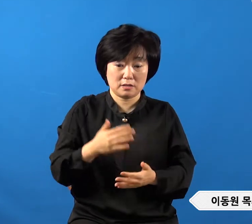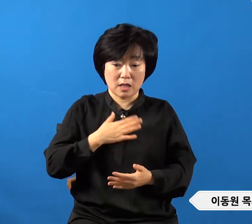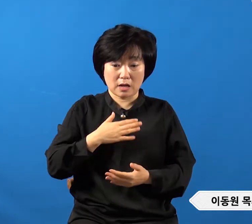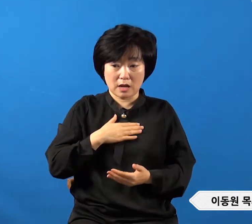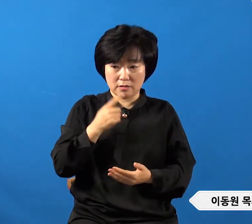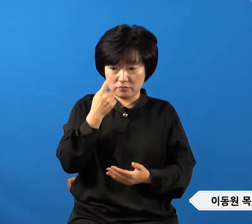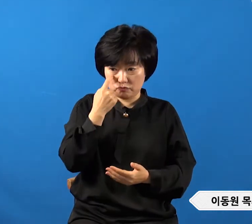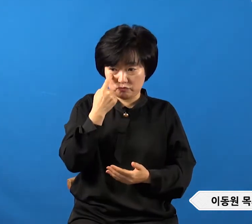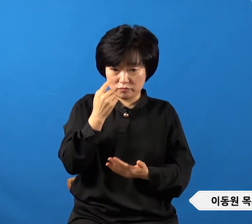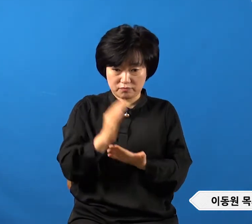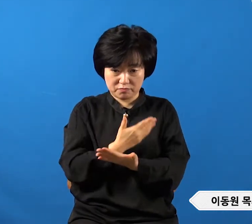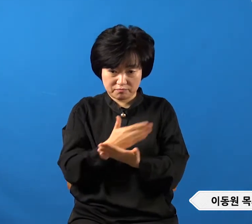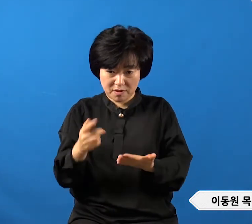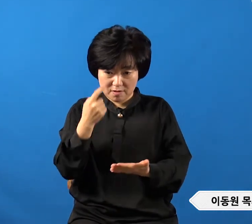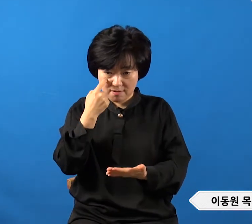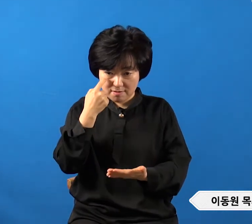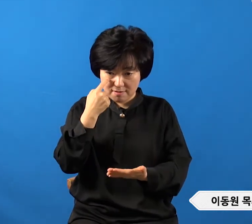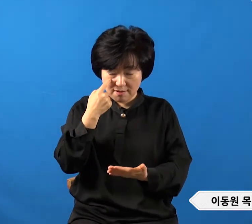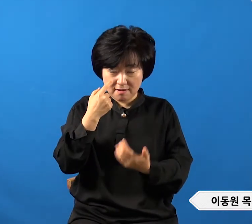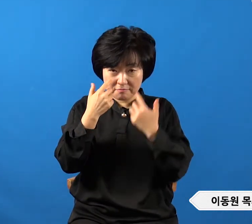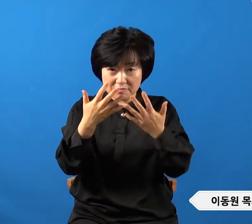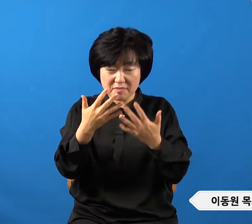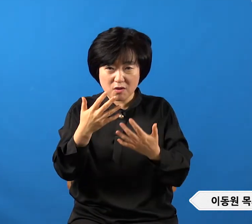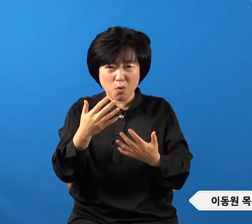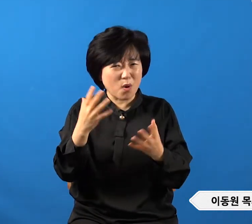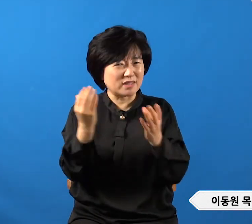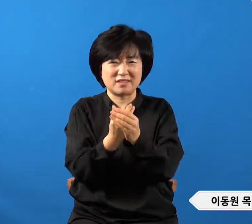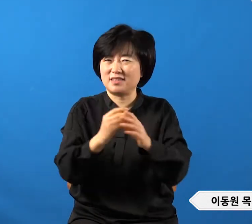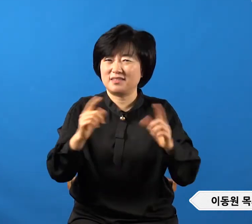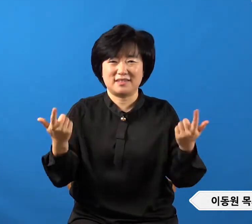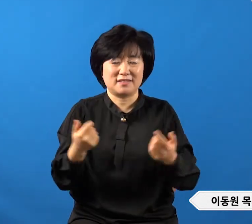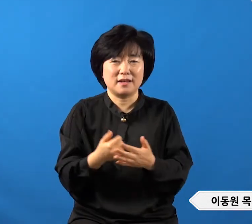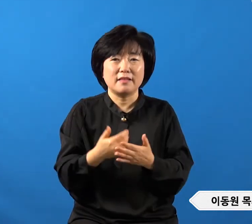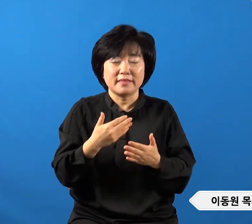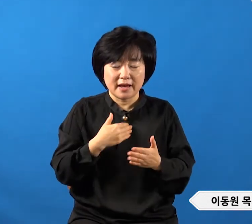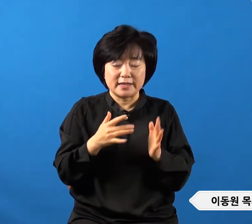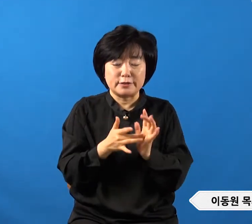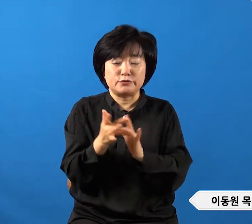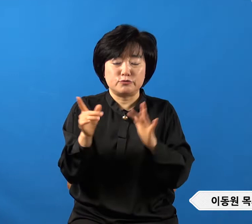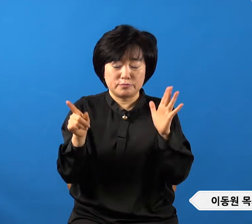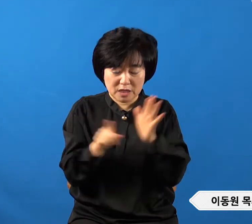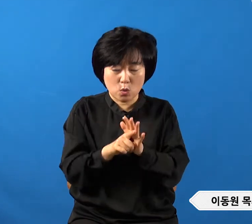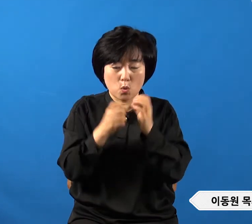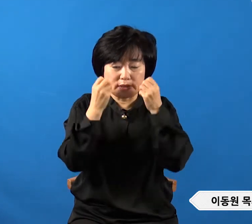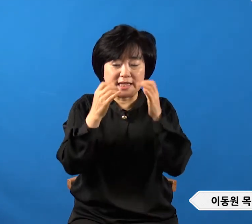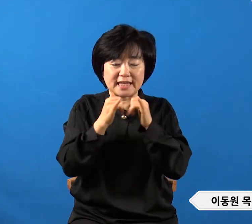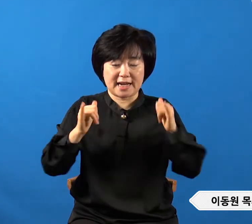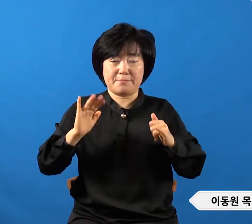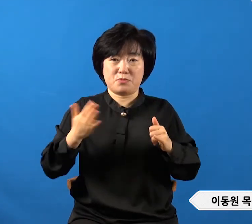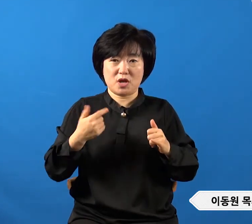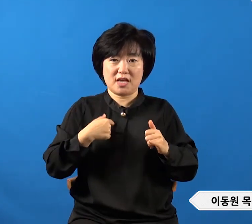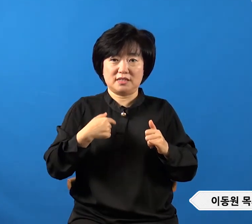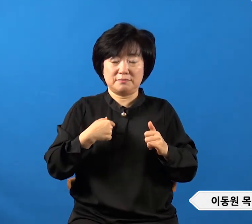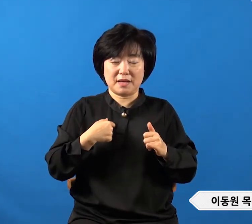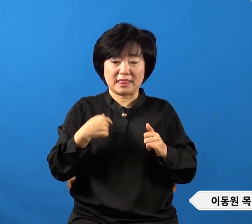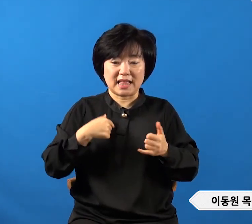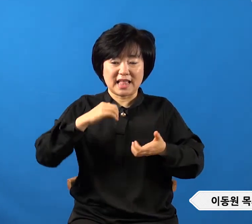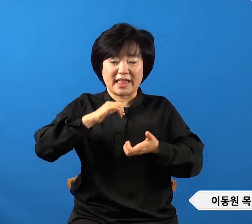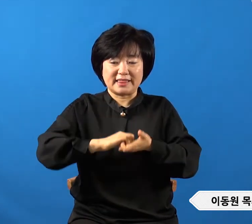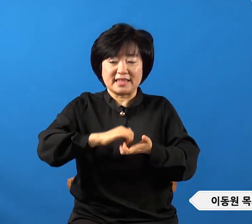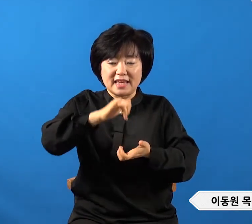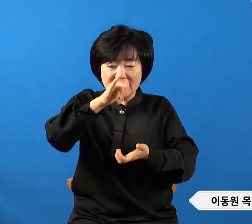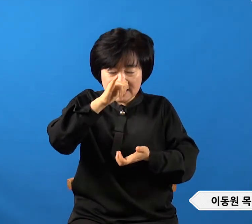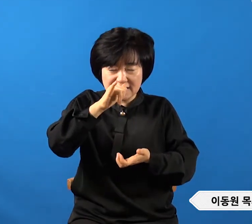완전하지 못합니다. 우리가 구원받고 예수 믿고 새로운 피조물이 되고 새 사람이 됐지만 여전히 우리는 한계를 가지고 있는